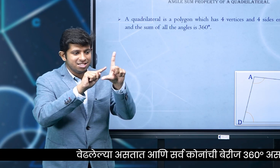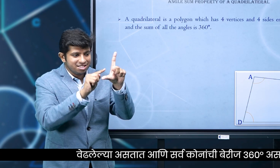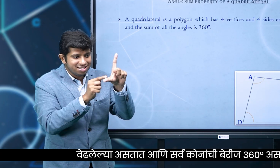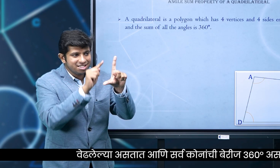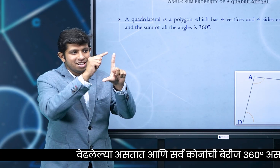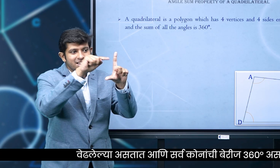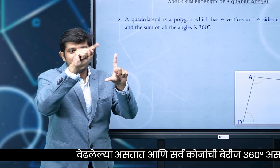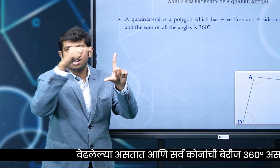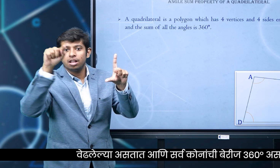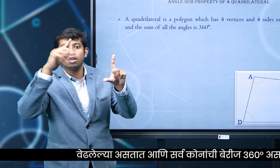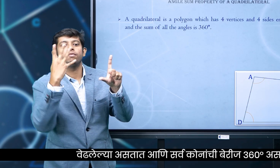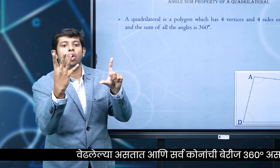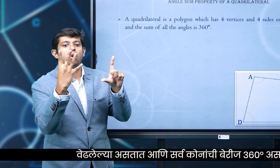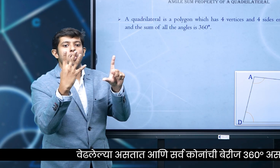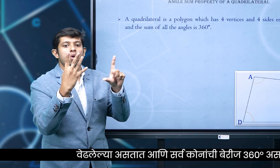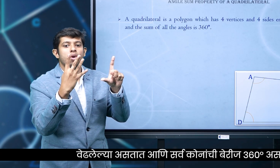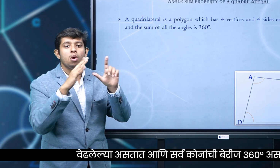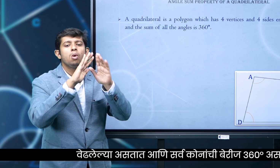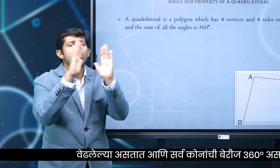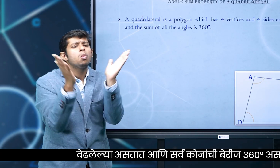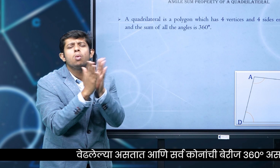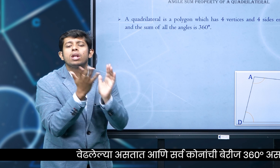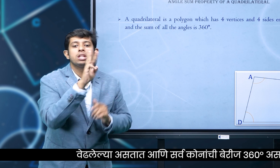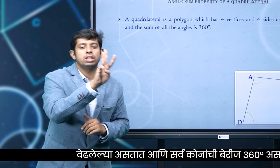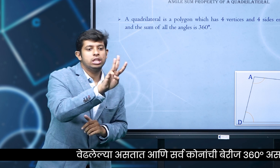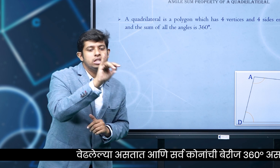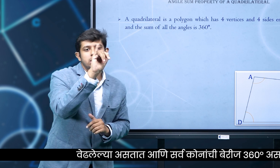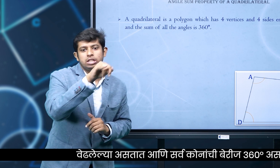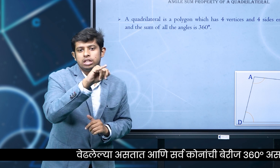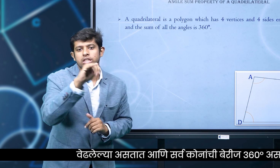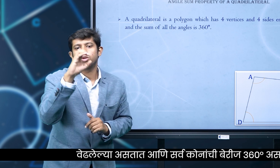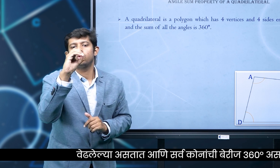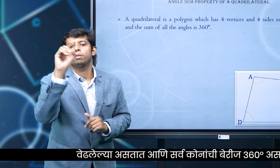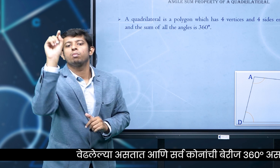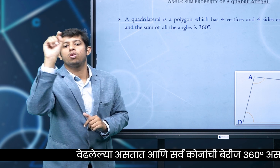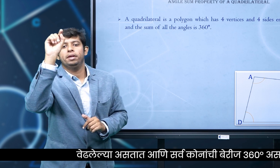असतात आणि सर्व कोनांची बेरीज 360 डिग्रीज असते.